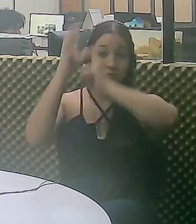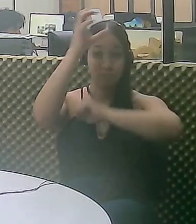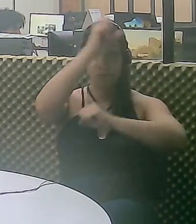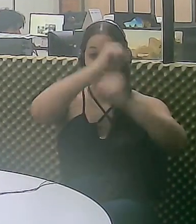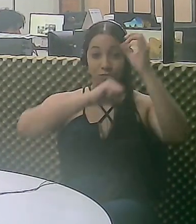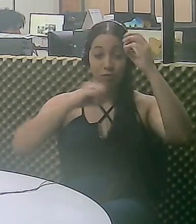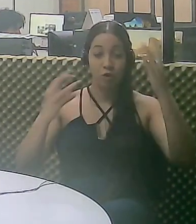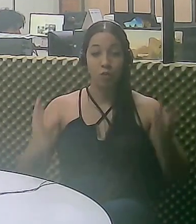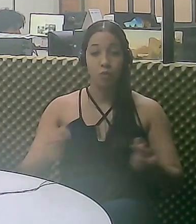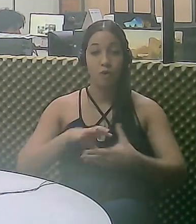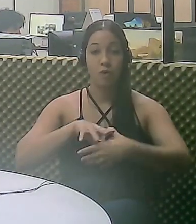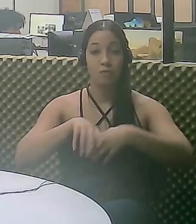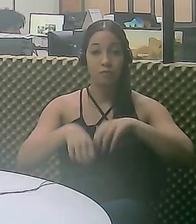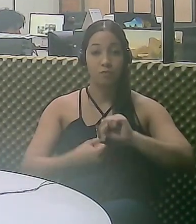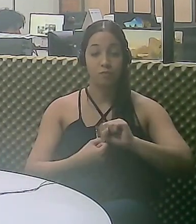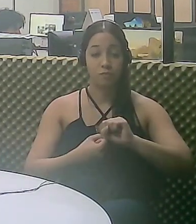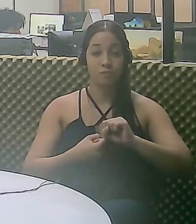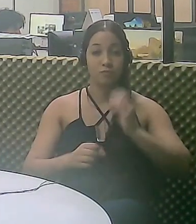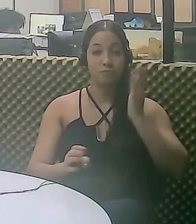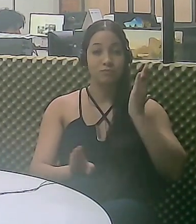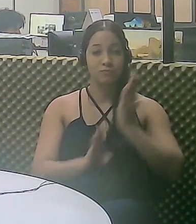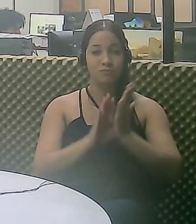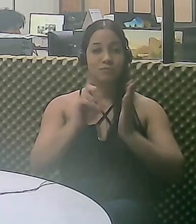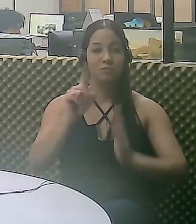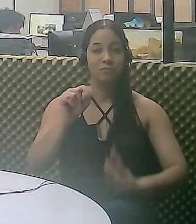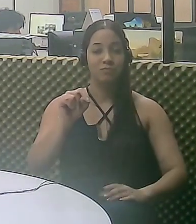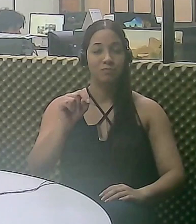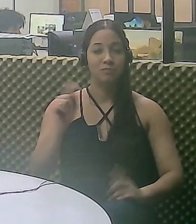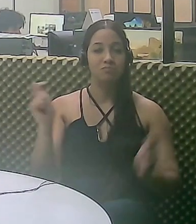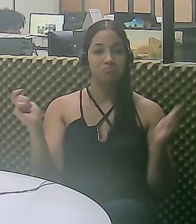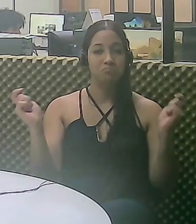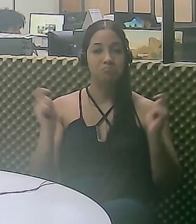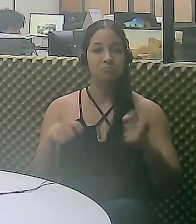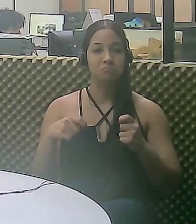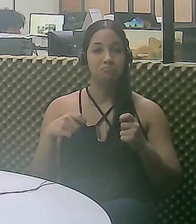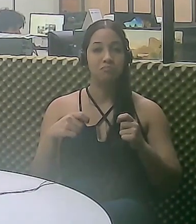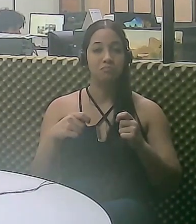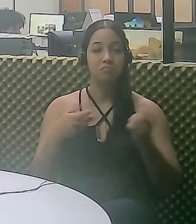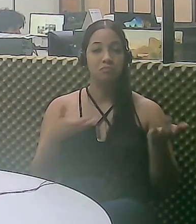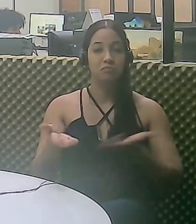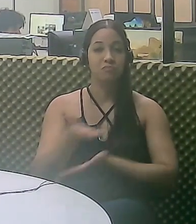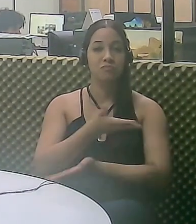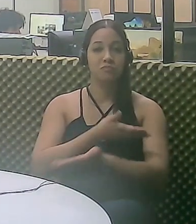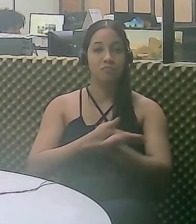e qualificação. O Descubra é possível graças a uma cooperação